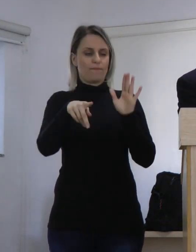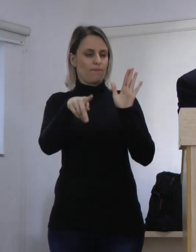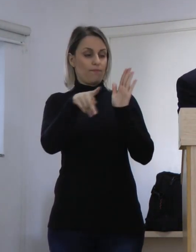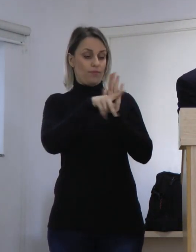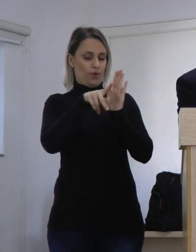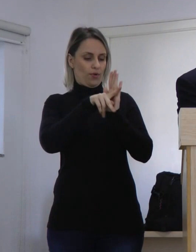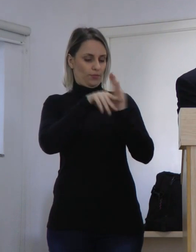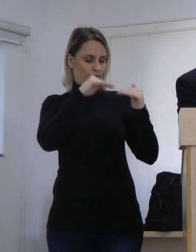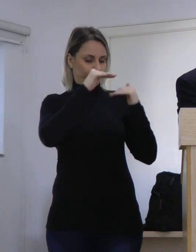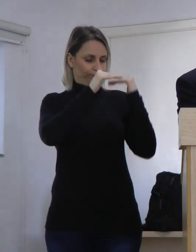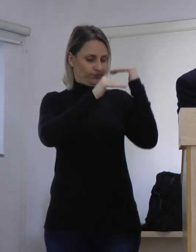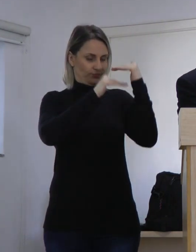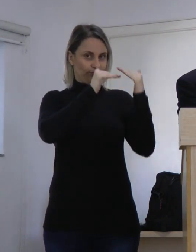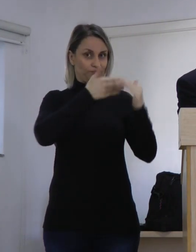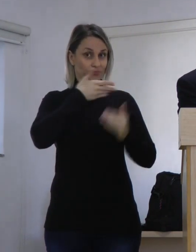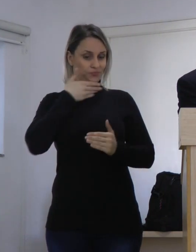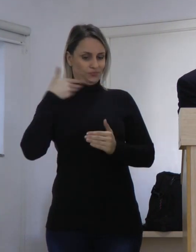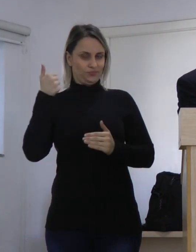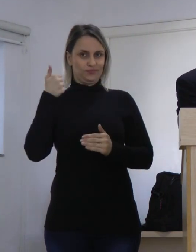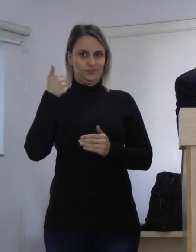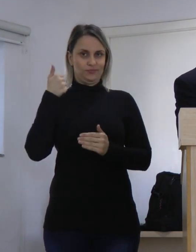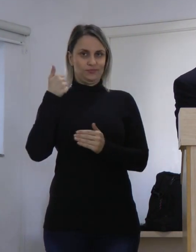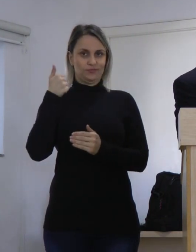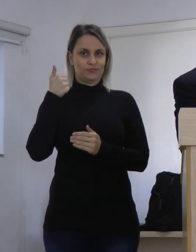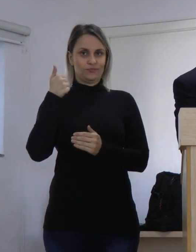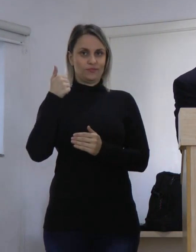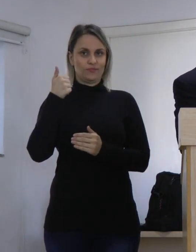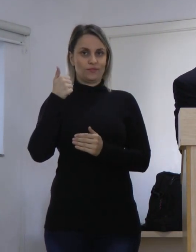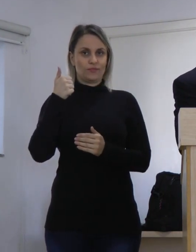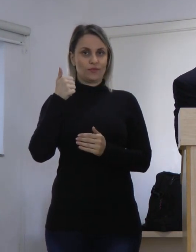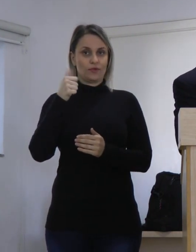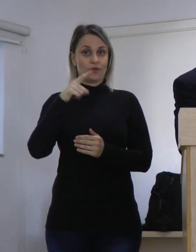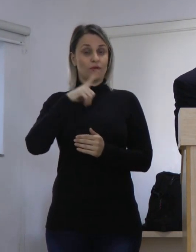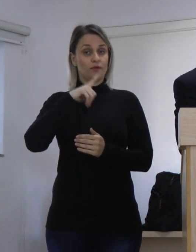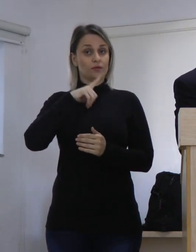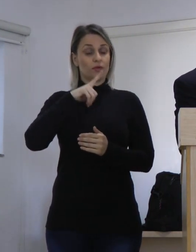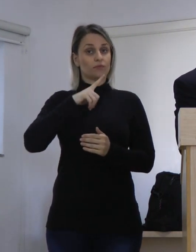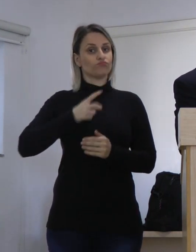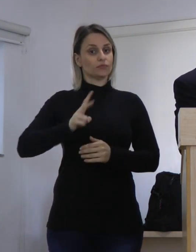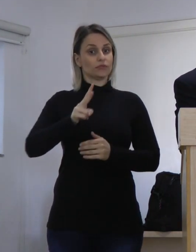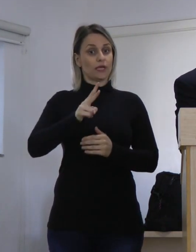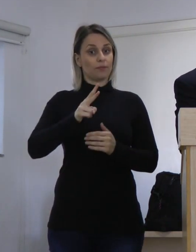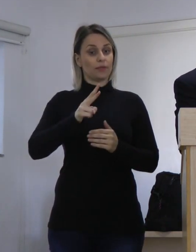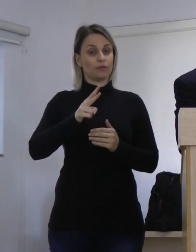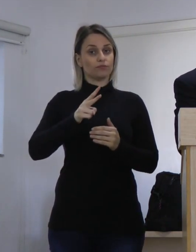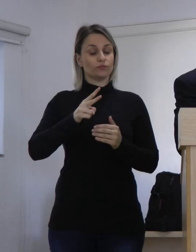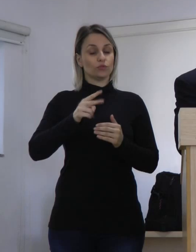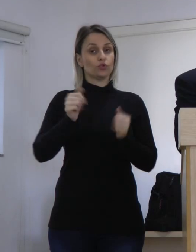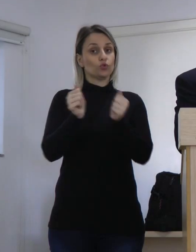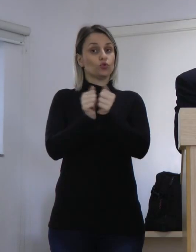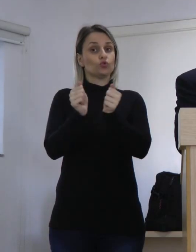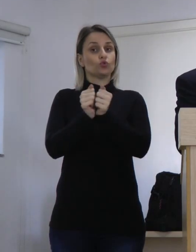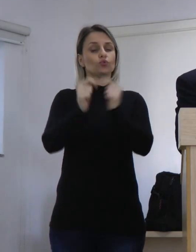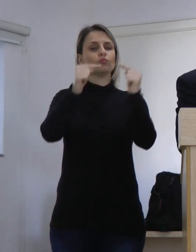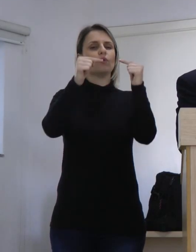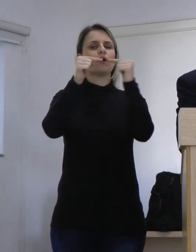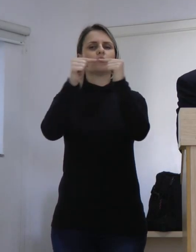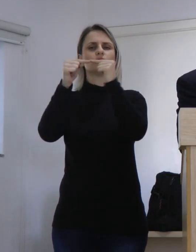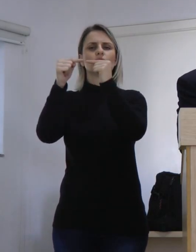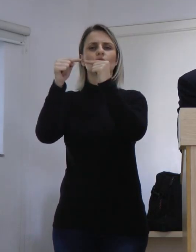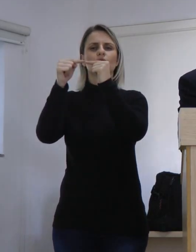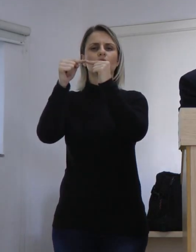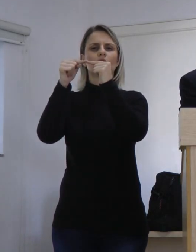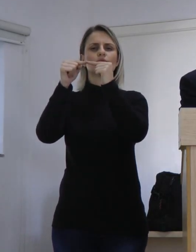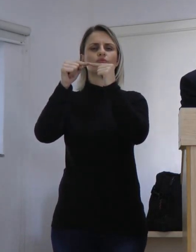auto-aperfeiçoarem. É a gente se melhorar, concorrendo para a harmonia do universo, executando a vontade de quem?